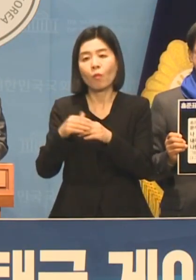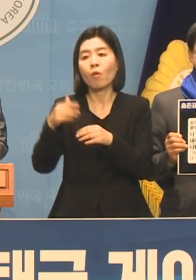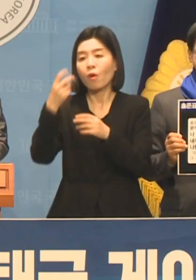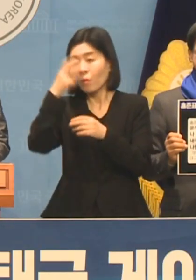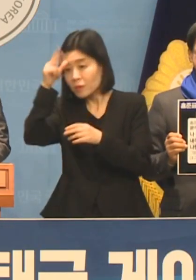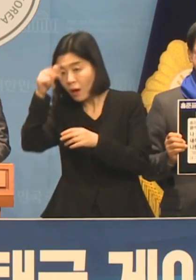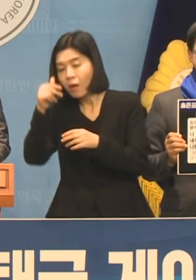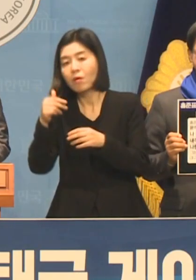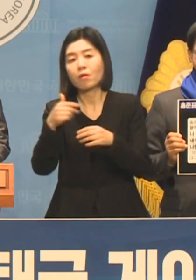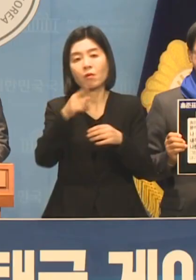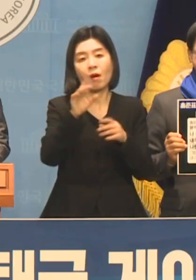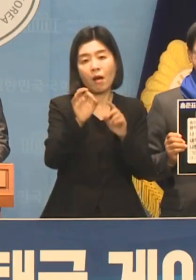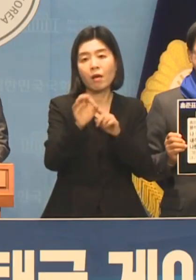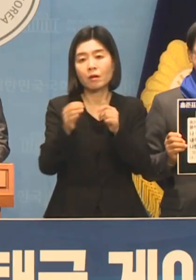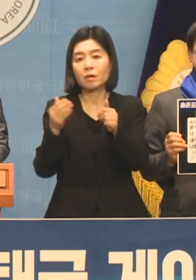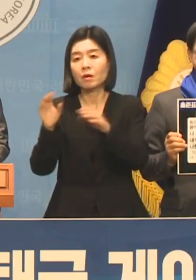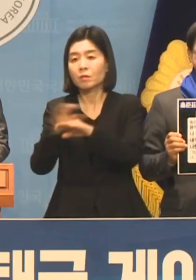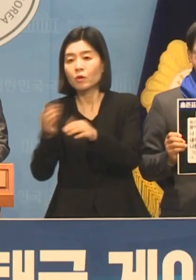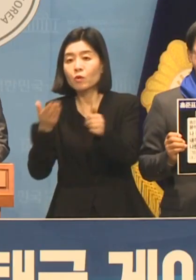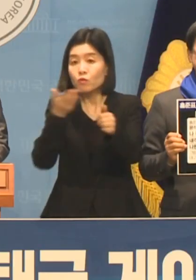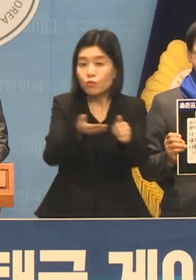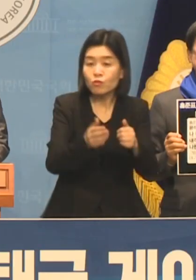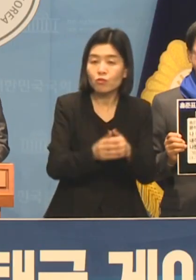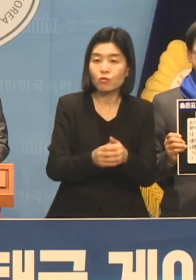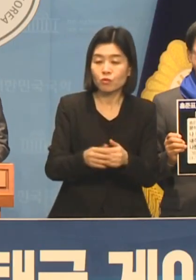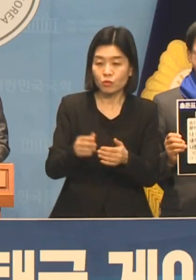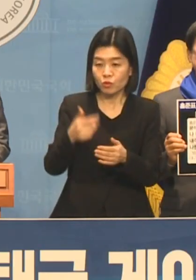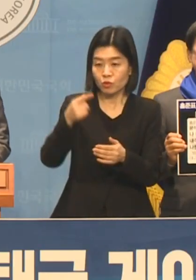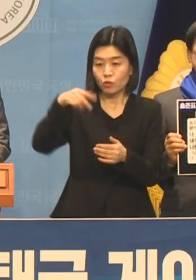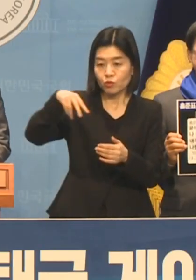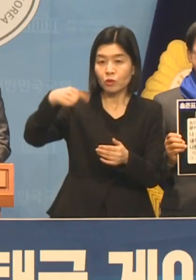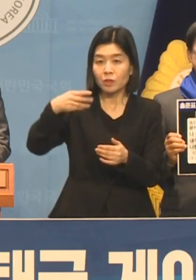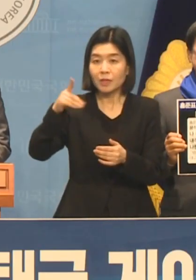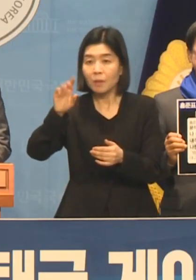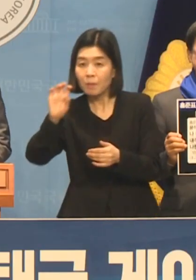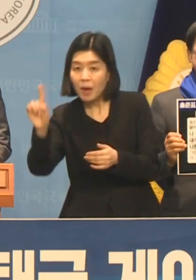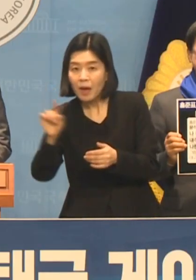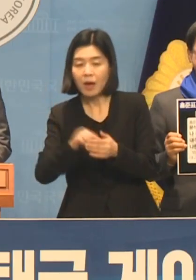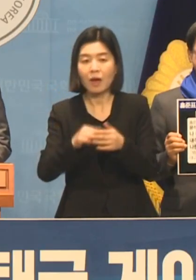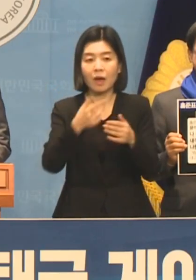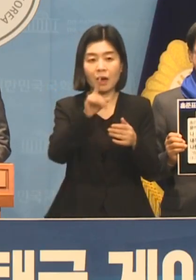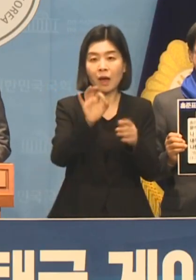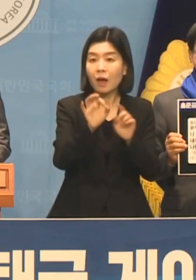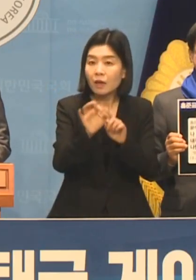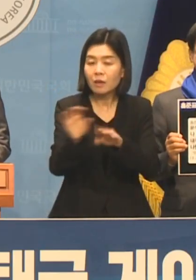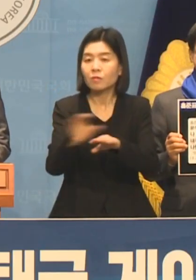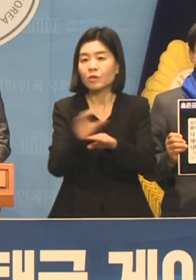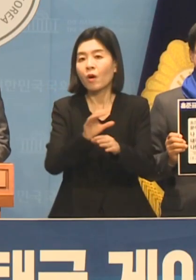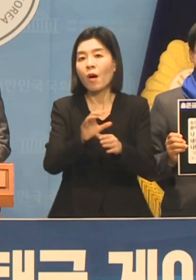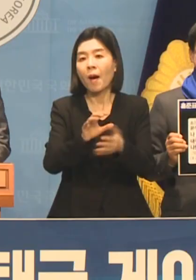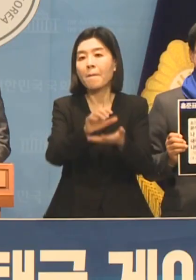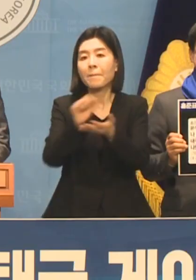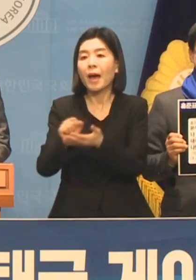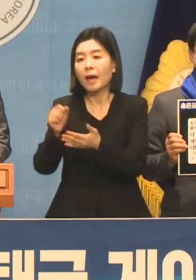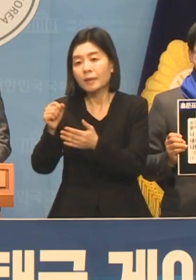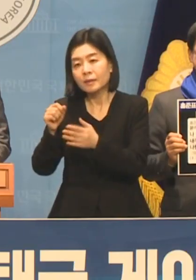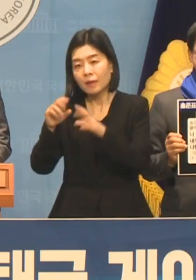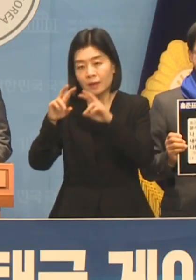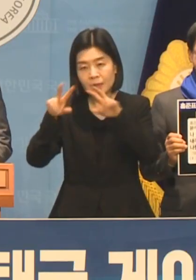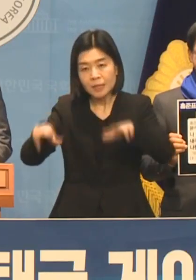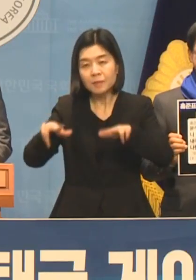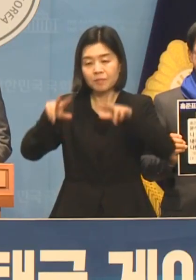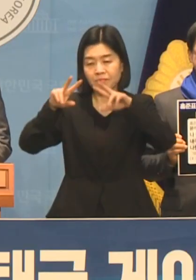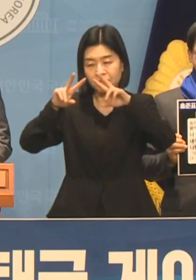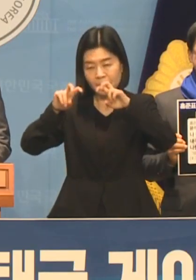돌려주었고 그것을 뉴스타파가 강혜경 씨로부터 PC를 받아서 지금 포렌식으로 분석하고